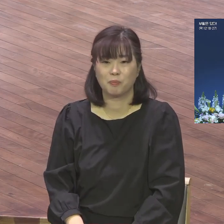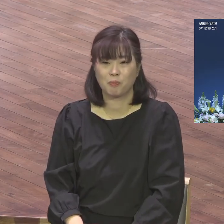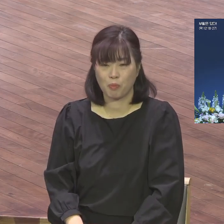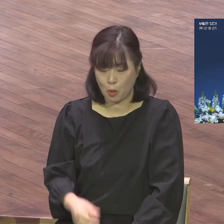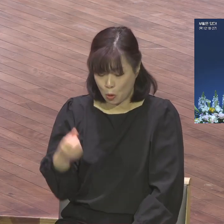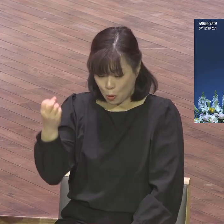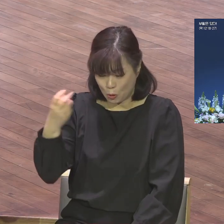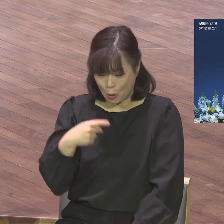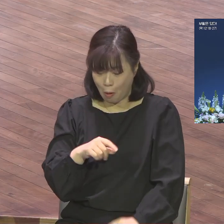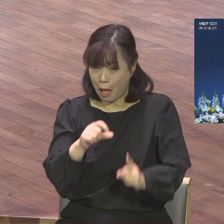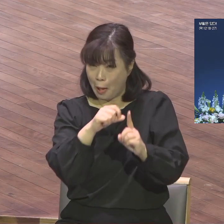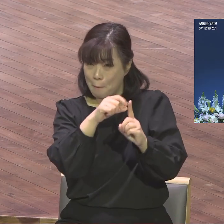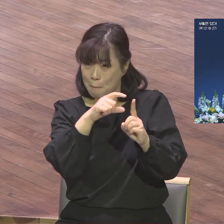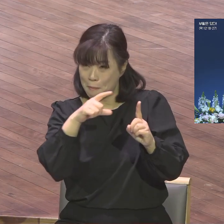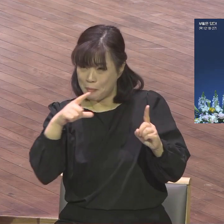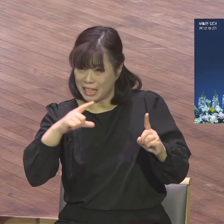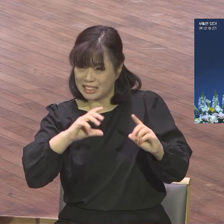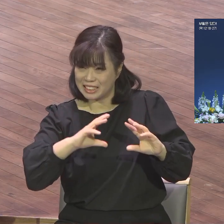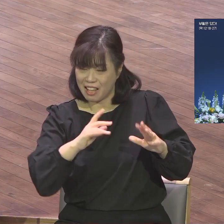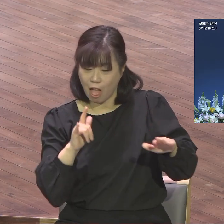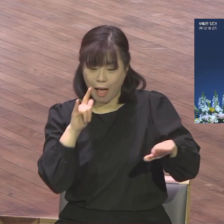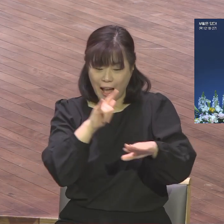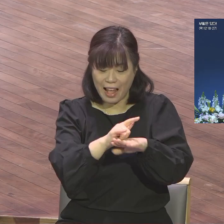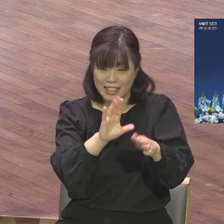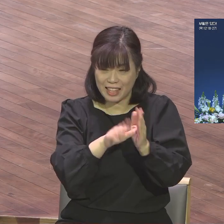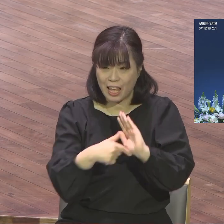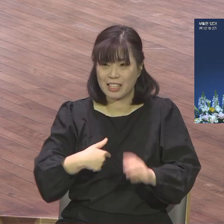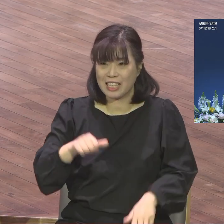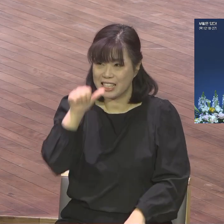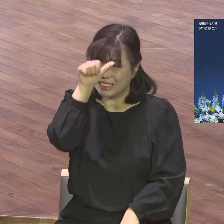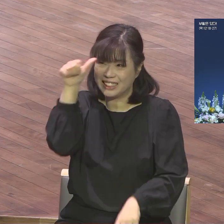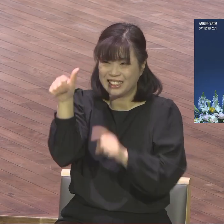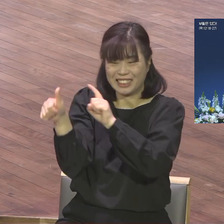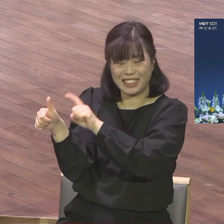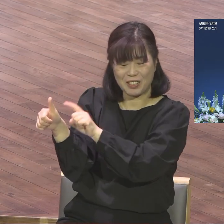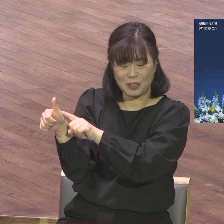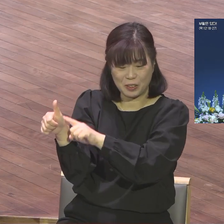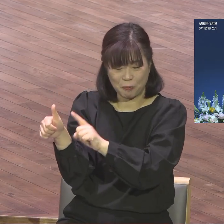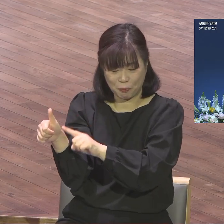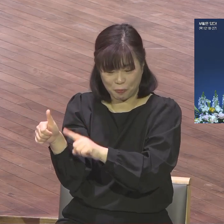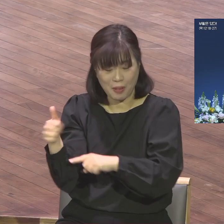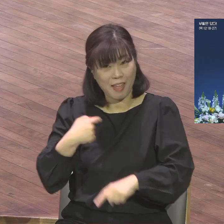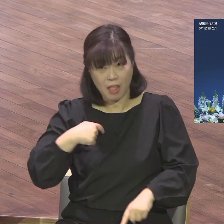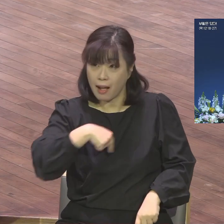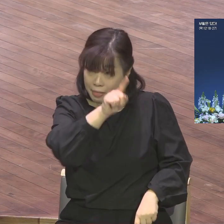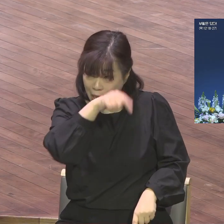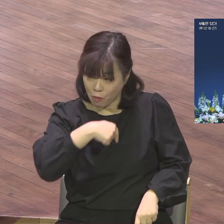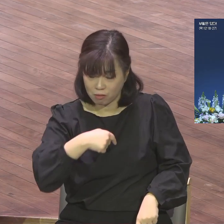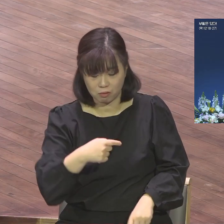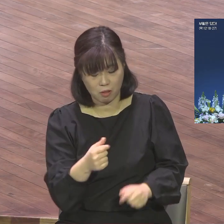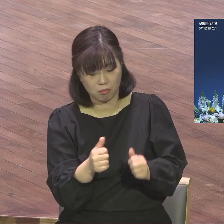이제 가는 길이라 그래서 아내들도 밥을 해줬다 그래요.